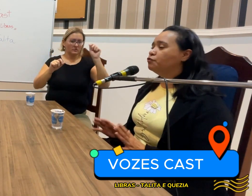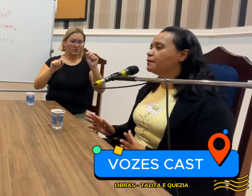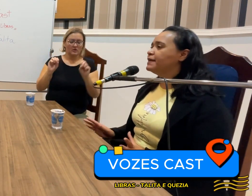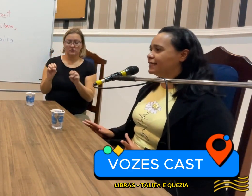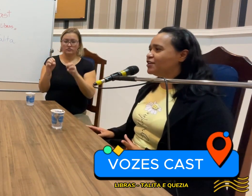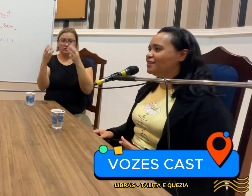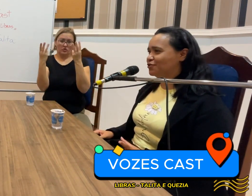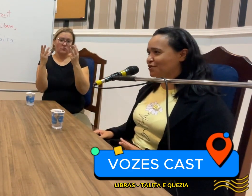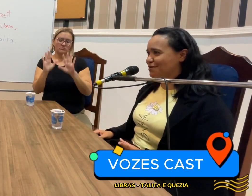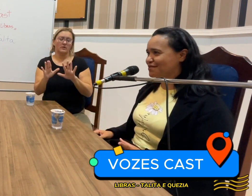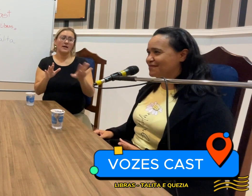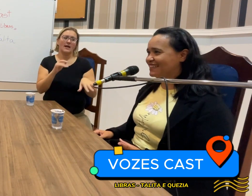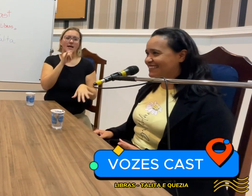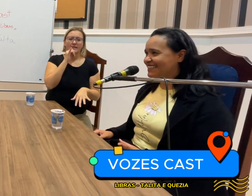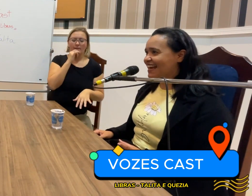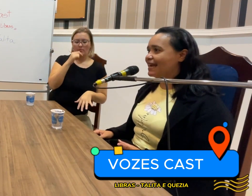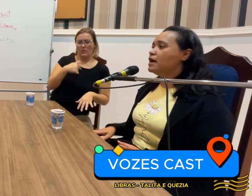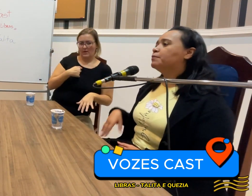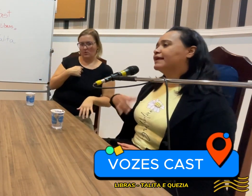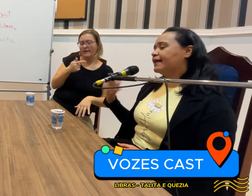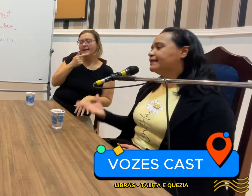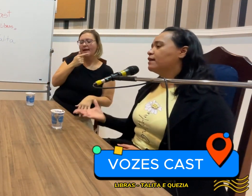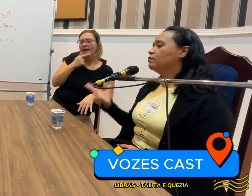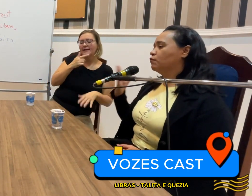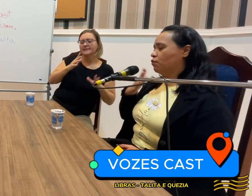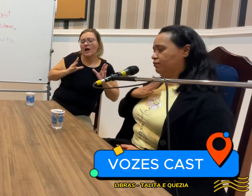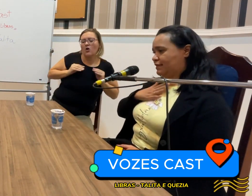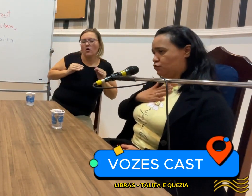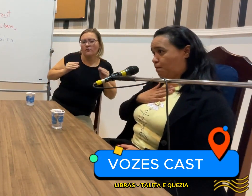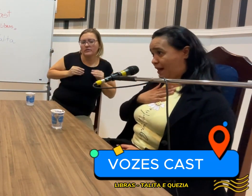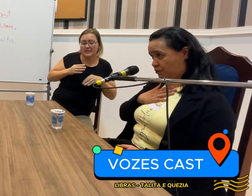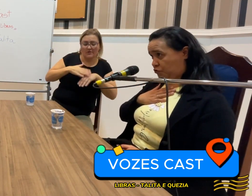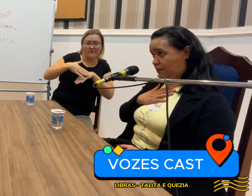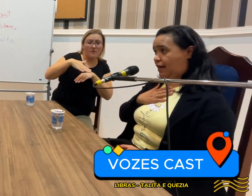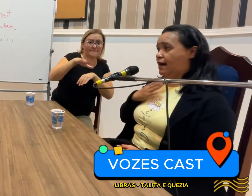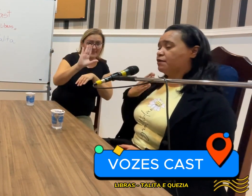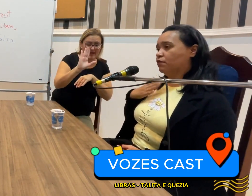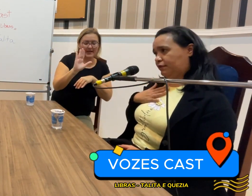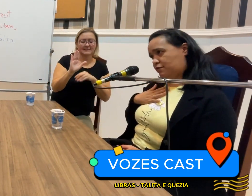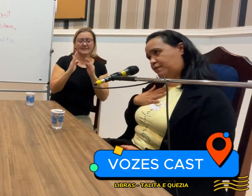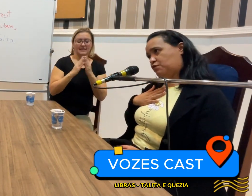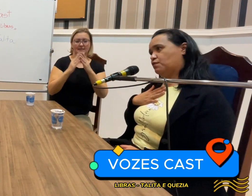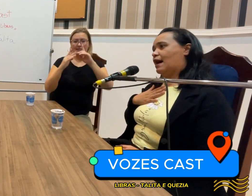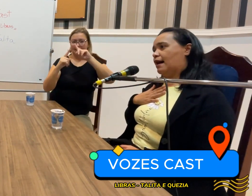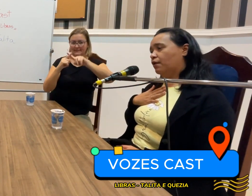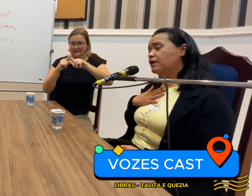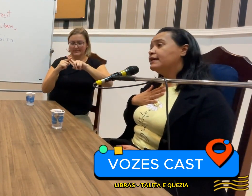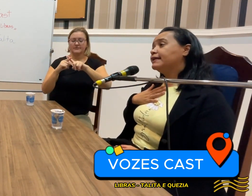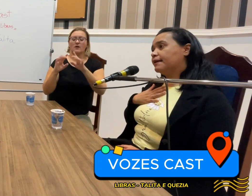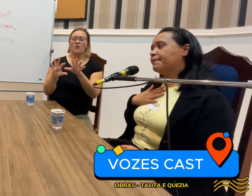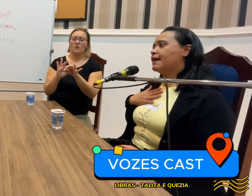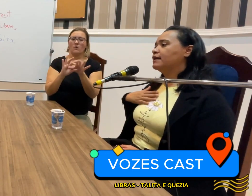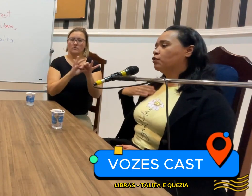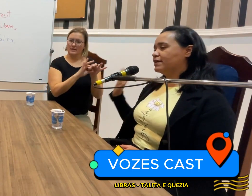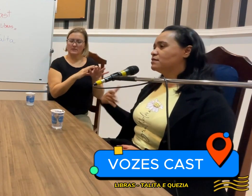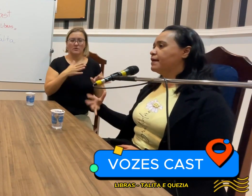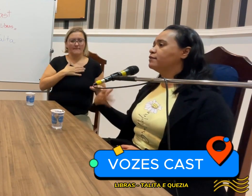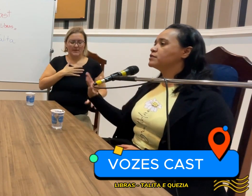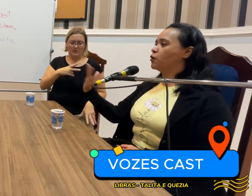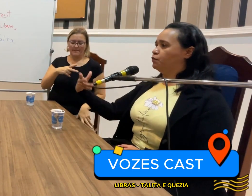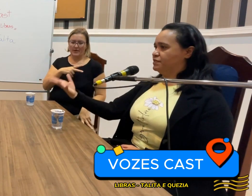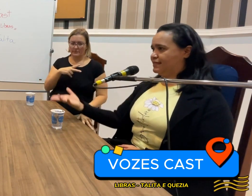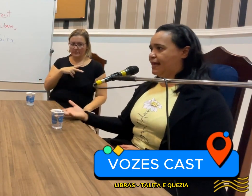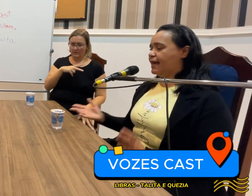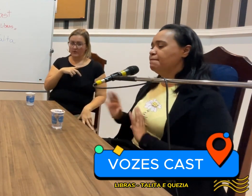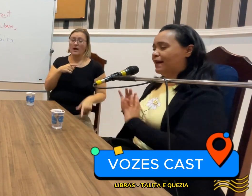confortável num ambiente religioso, né? Porque aí tem um contexto particular, um contexto pessoal, e também